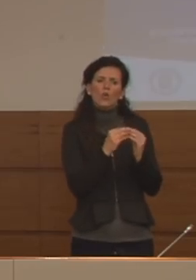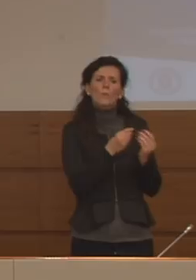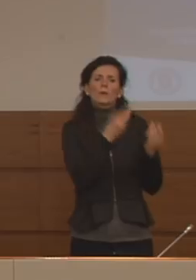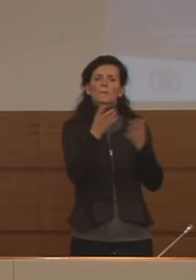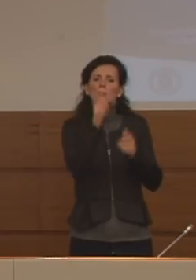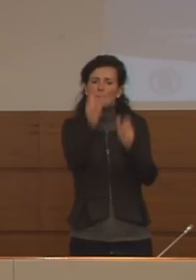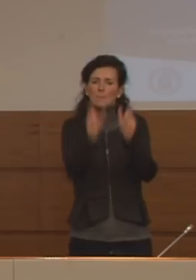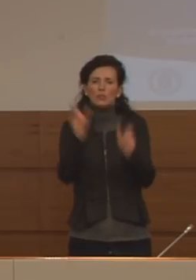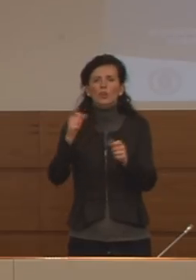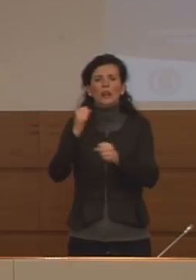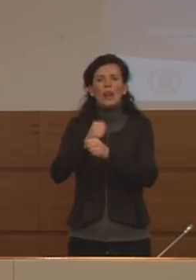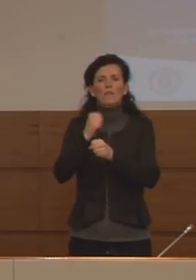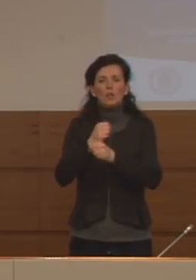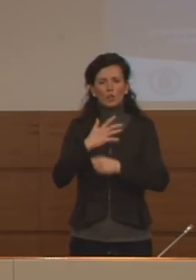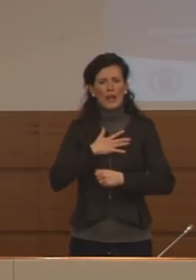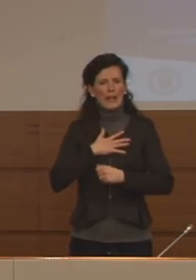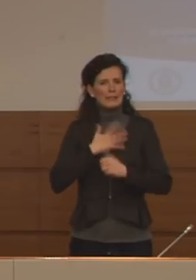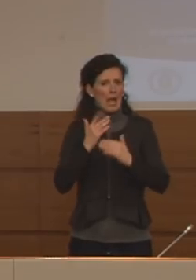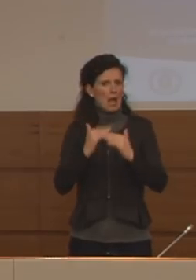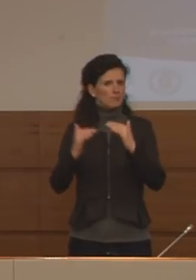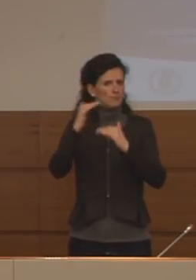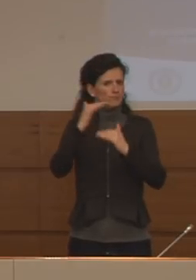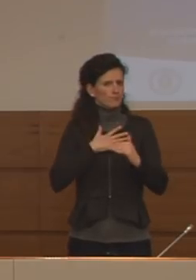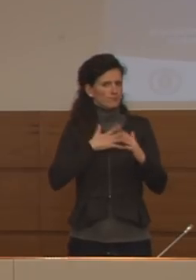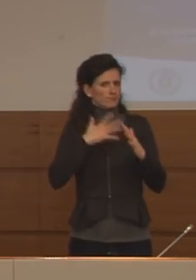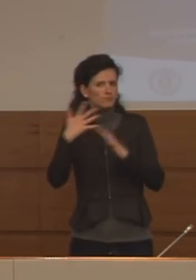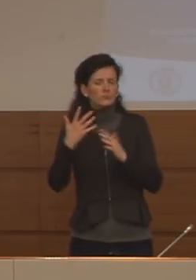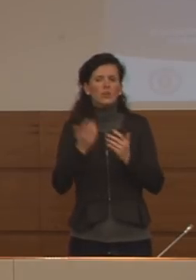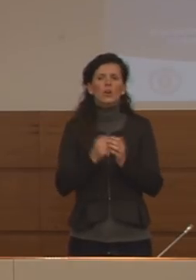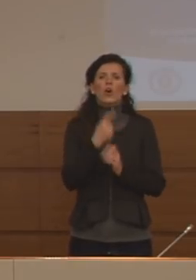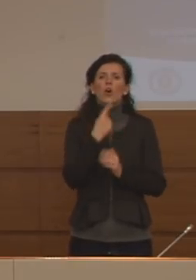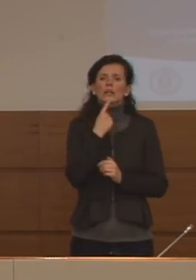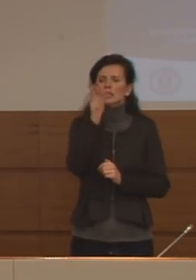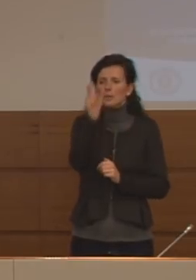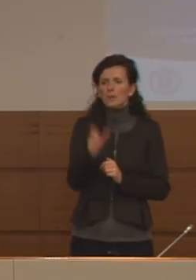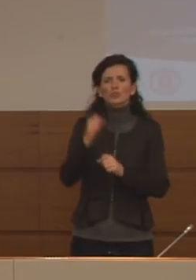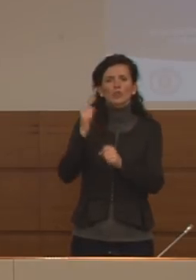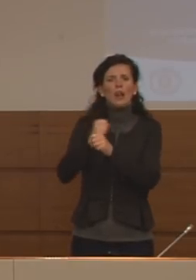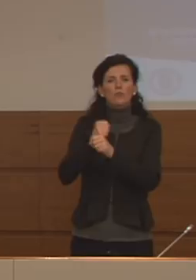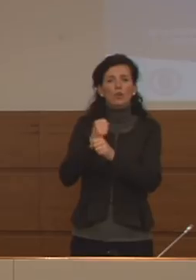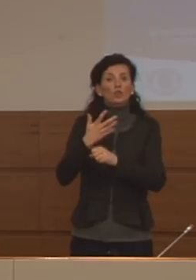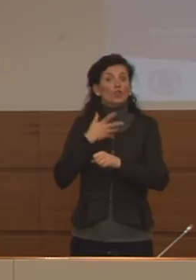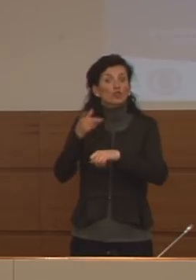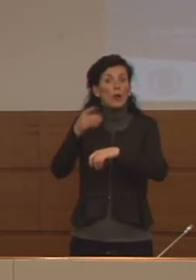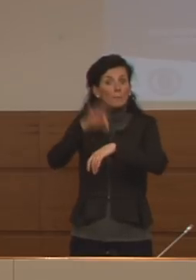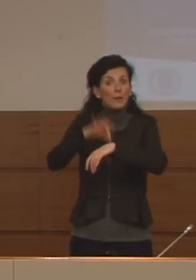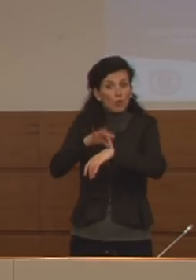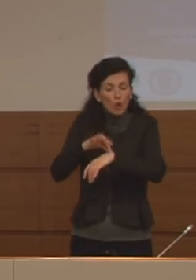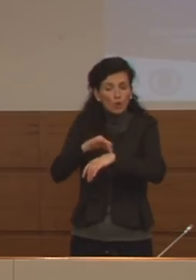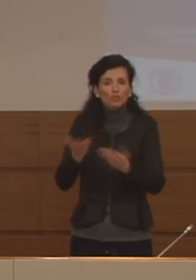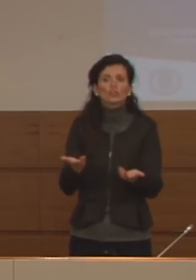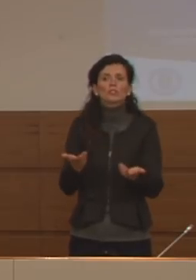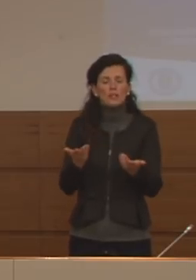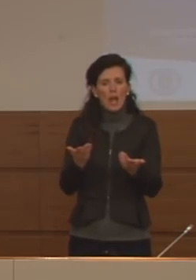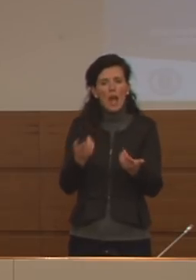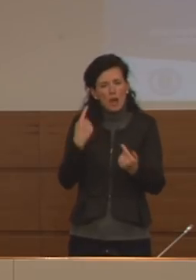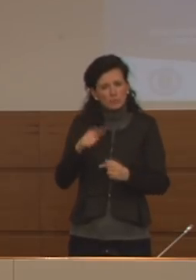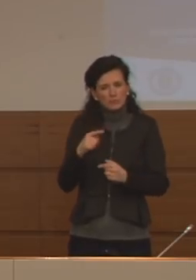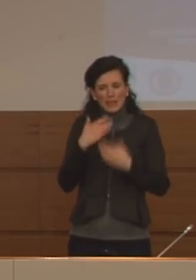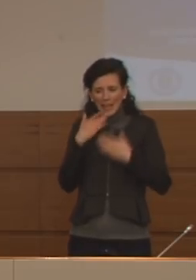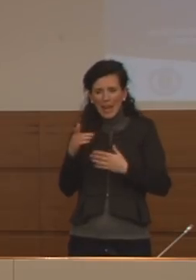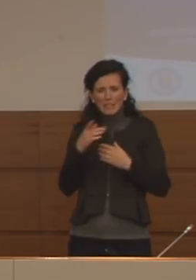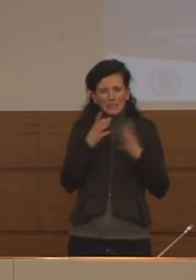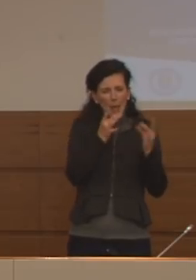età oppure portatori di malattie cronico degenerative che abbiamo imparato da all'epidemiologia che sono quelli anche più